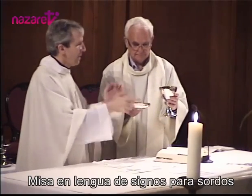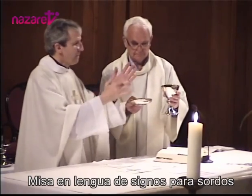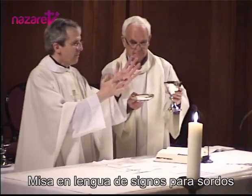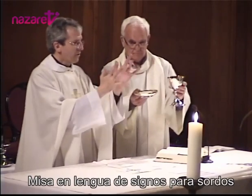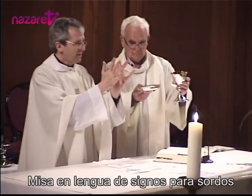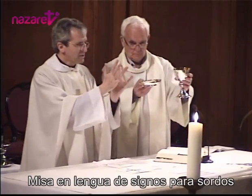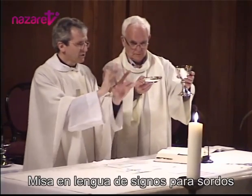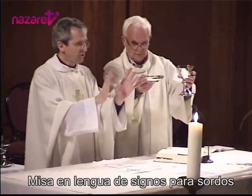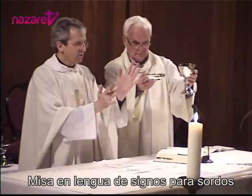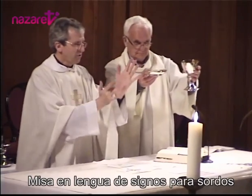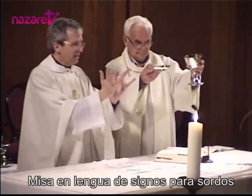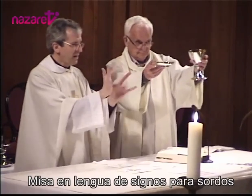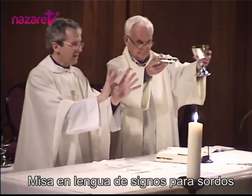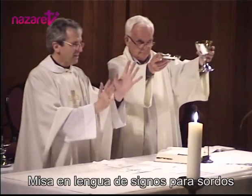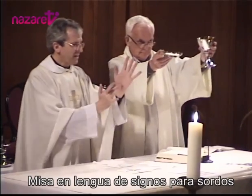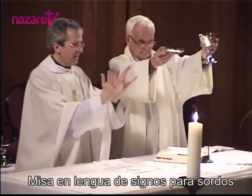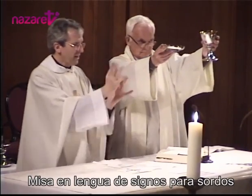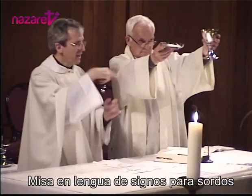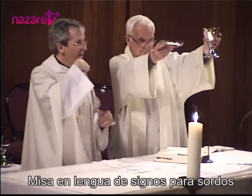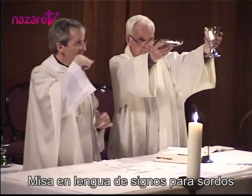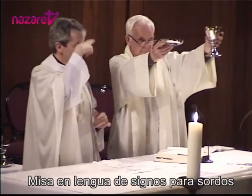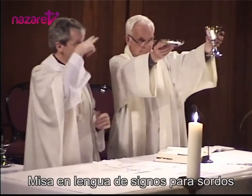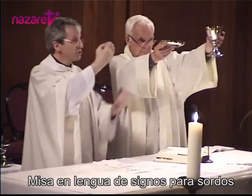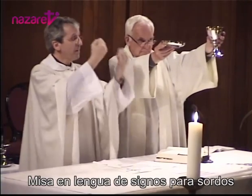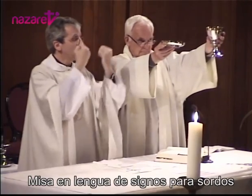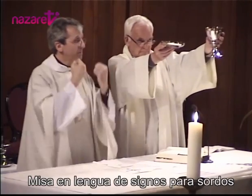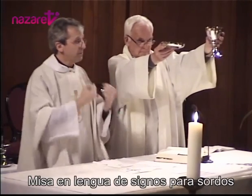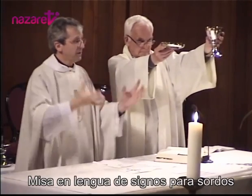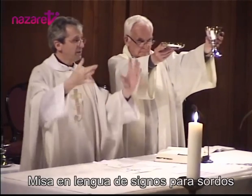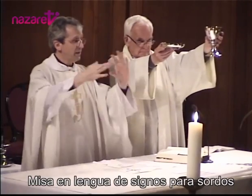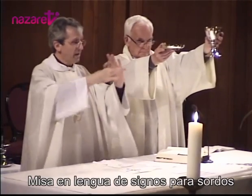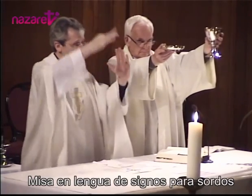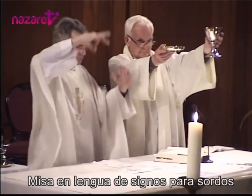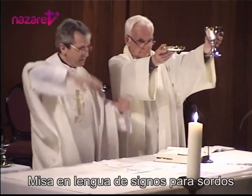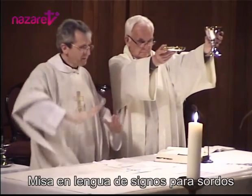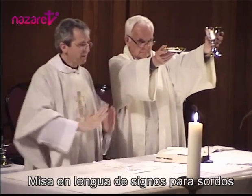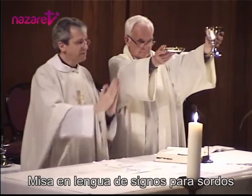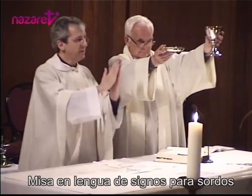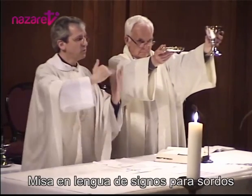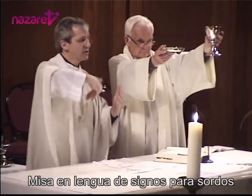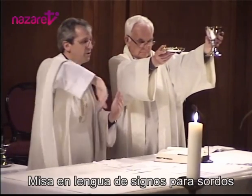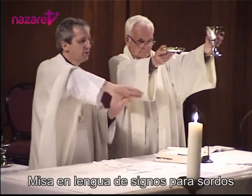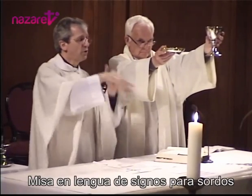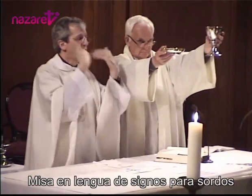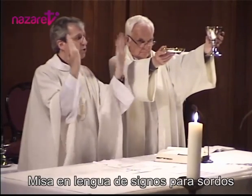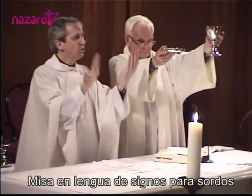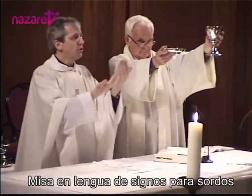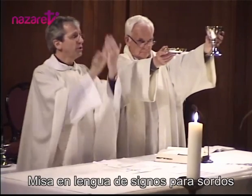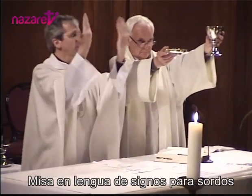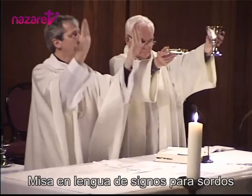Por Cristo, con Él y en Él, a ti, Dios Padre omnipotente, en la unidad del Espíritu Santo, todo honor y toda